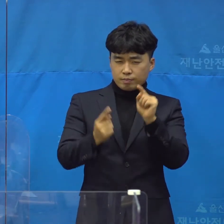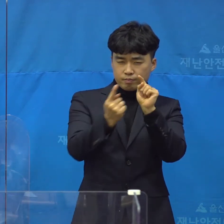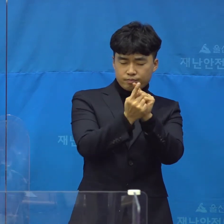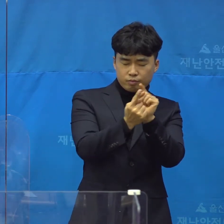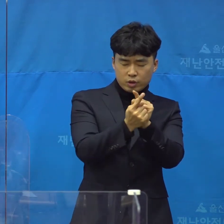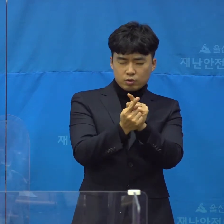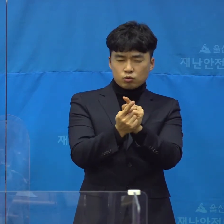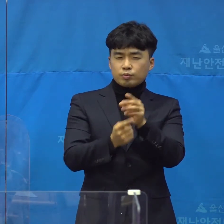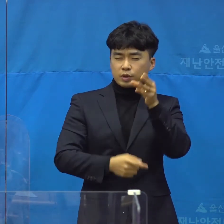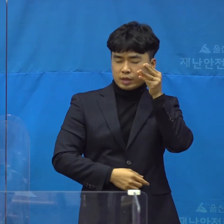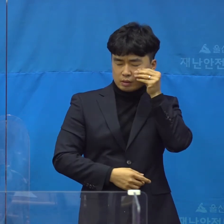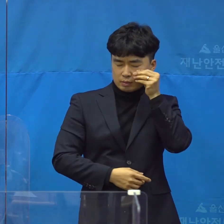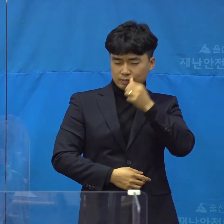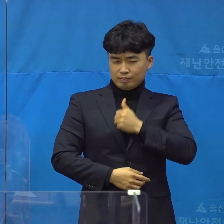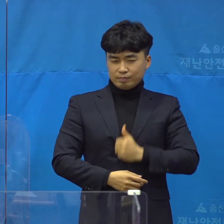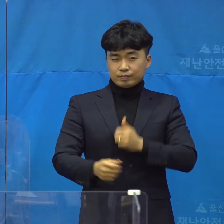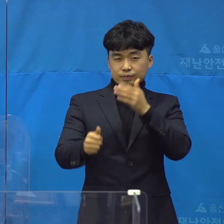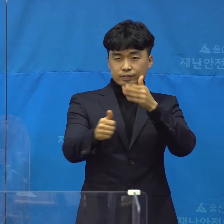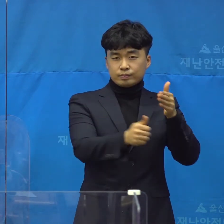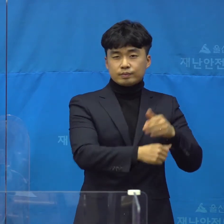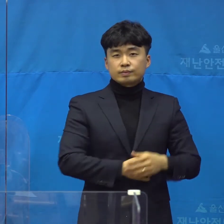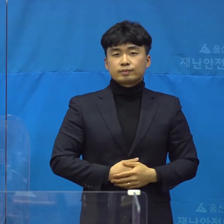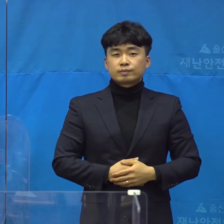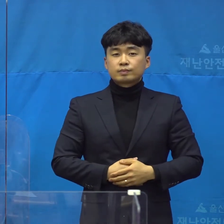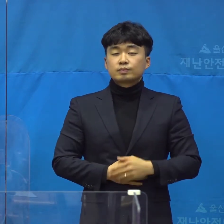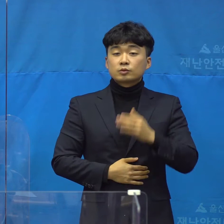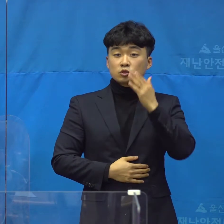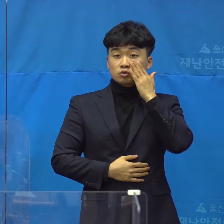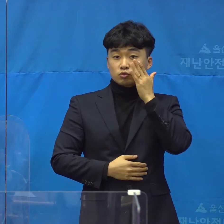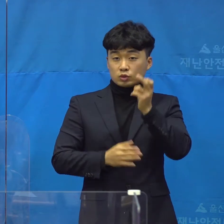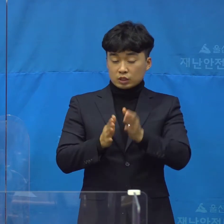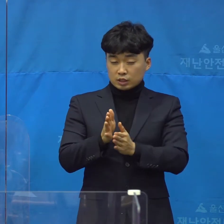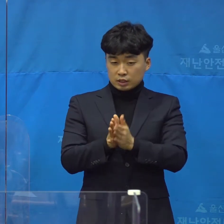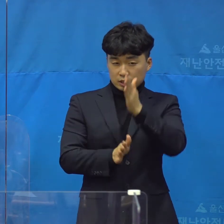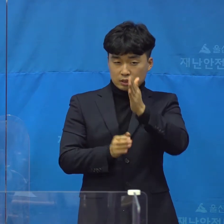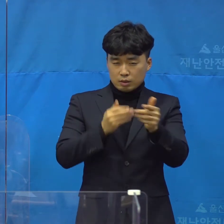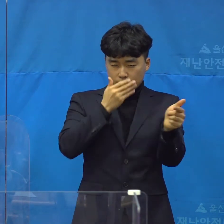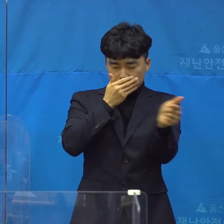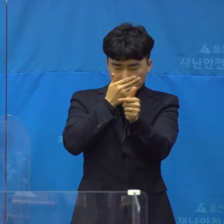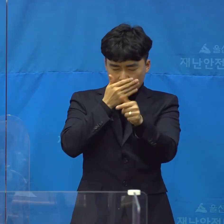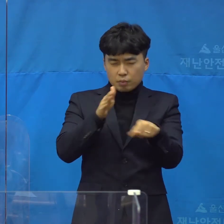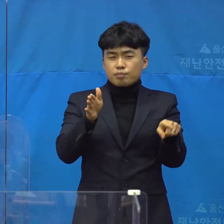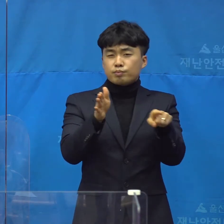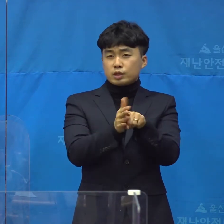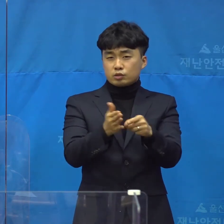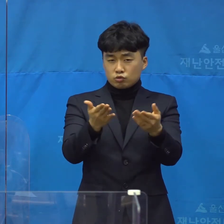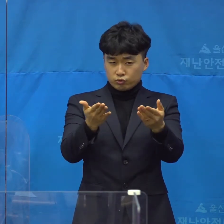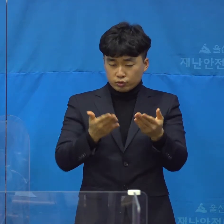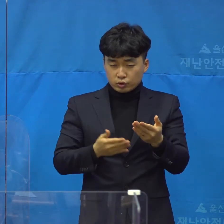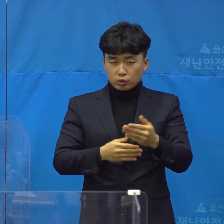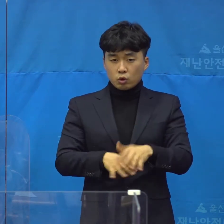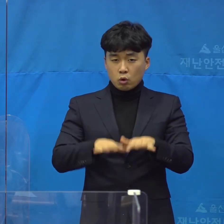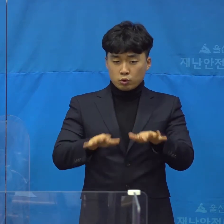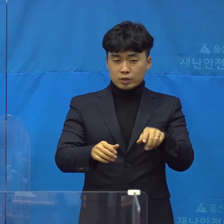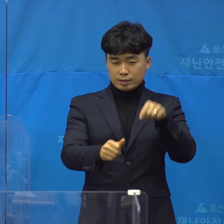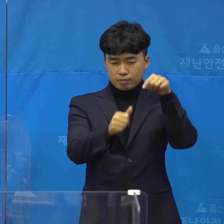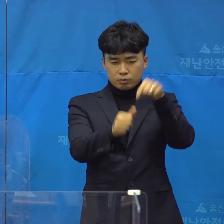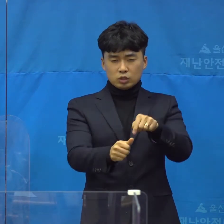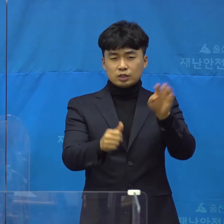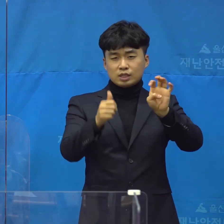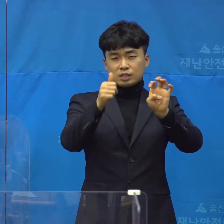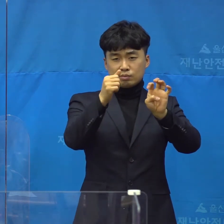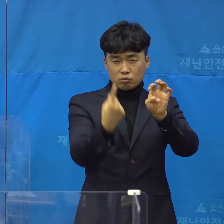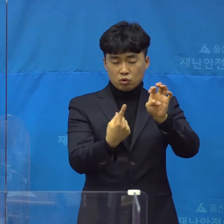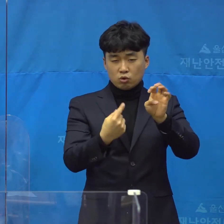것을 당부드립니다. 그리고 우리 시 방역정책을 믿으시고 오늘 발령되는 행정조치 제40호 이행